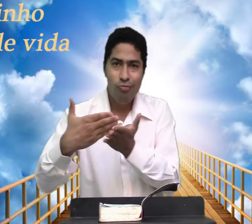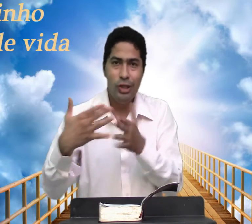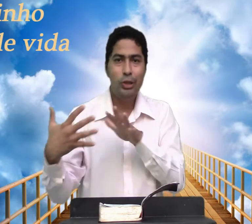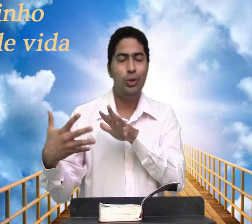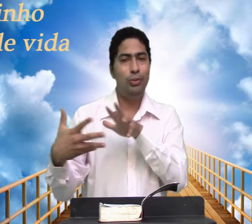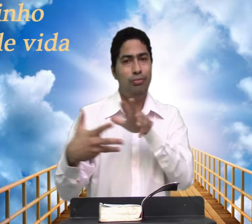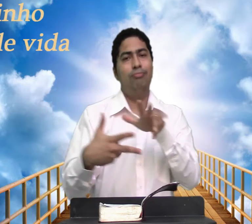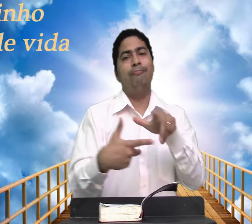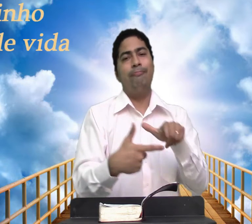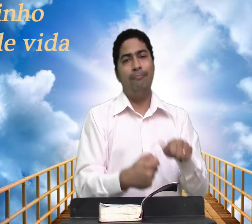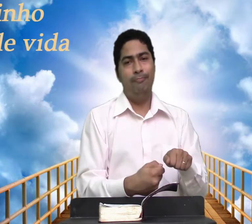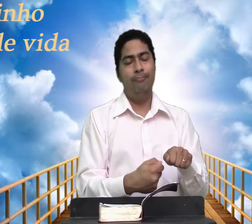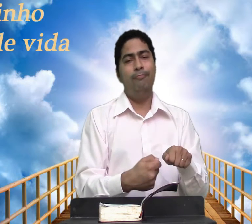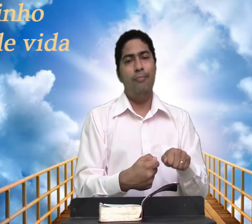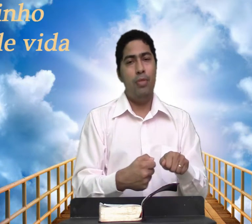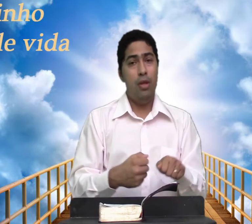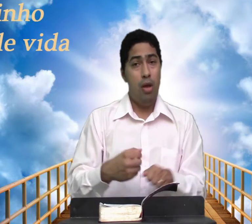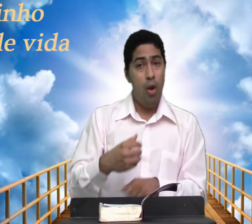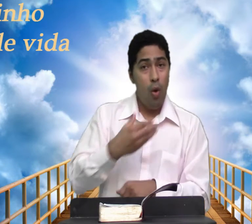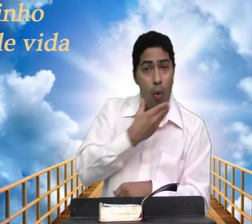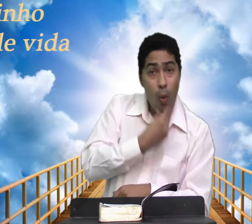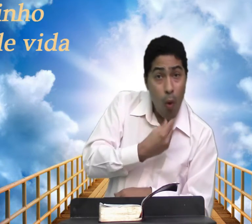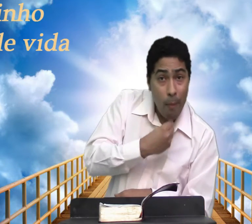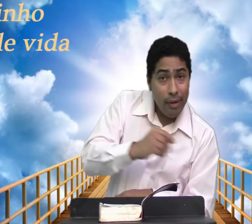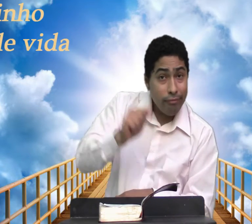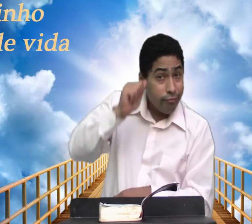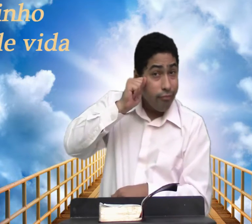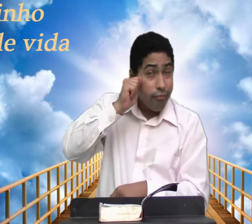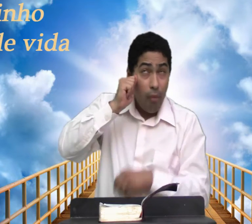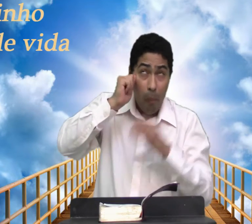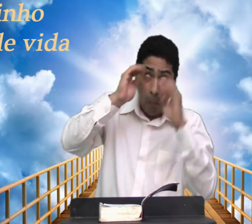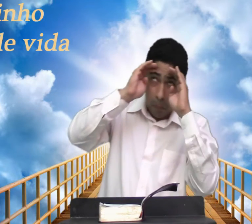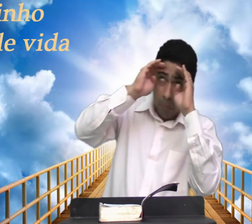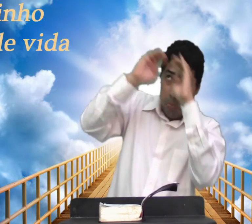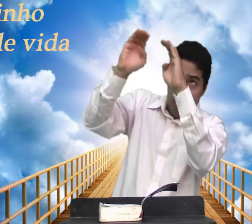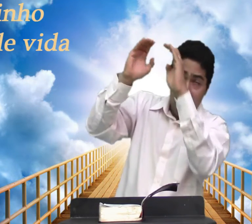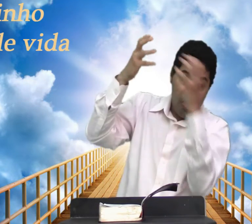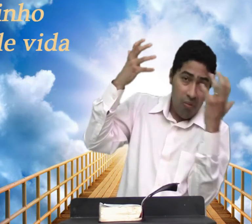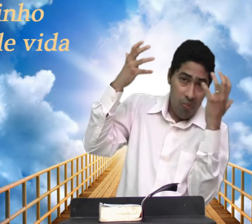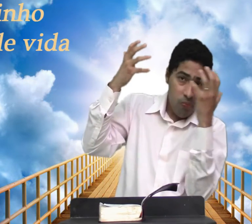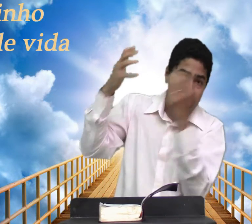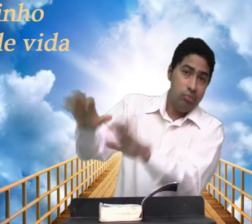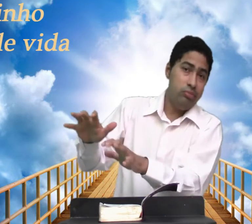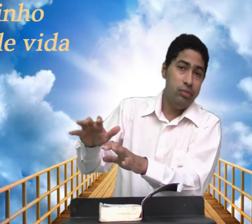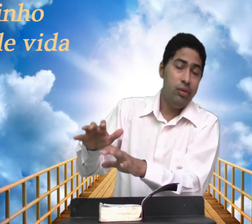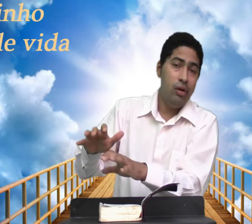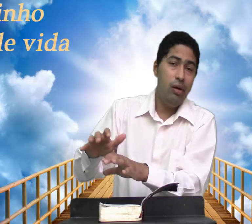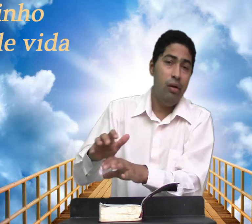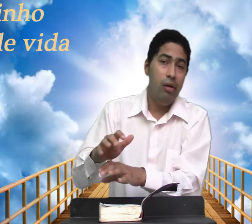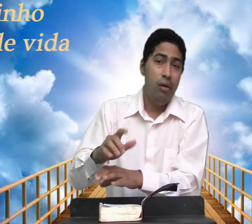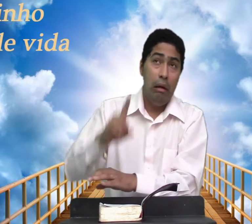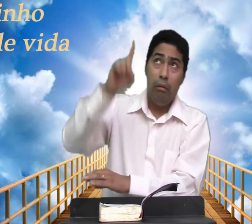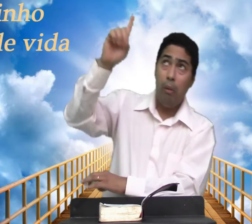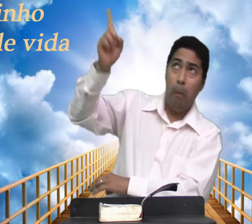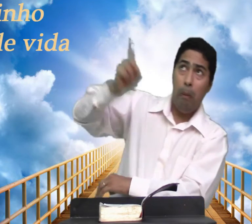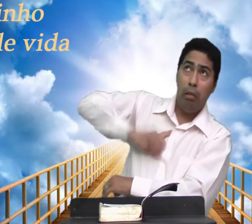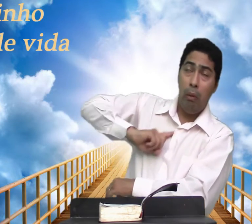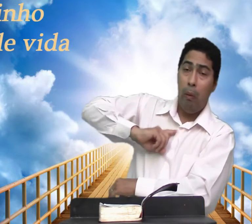mundo. Como Adão, ele deixou de obedecer à única ordem que Deus havia dado.